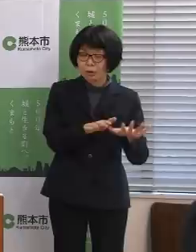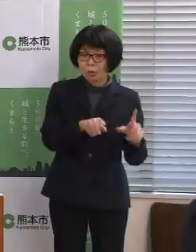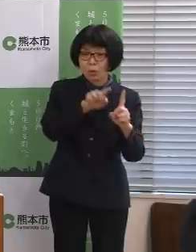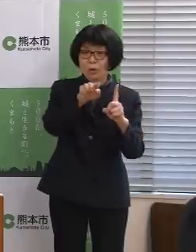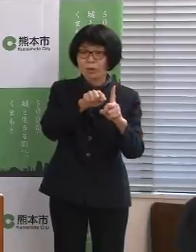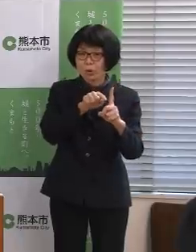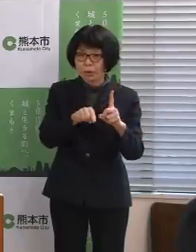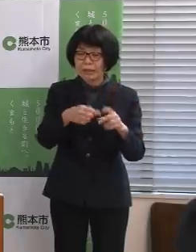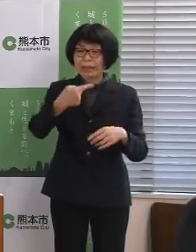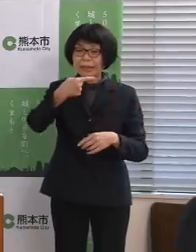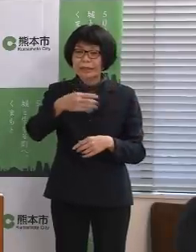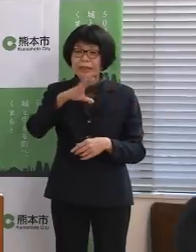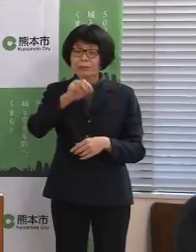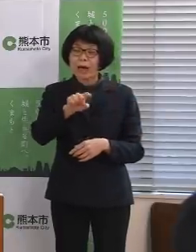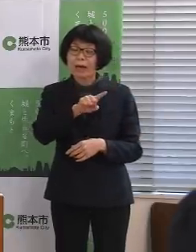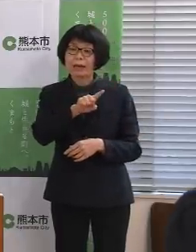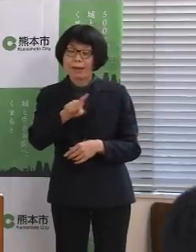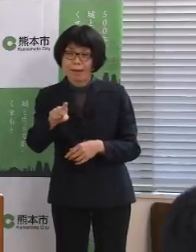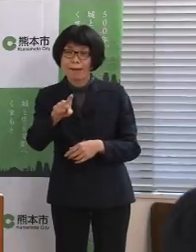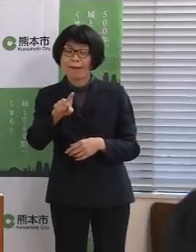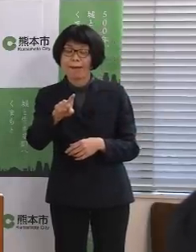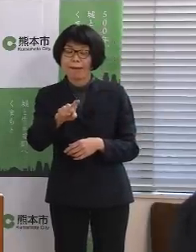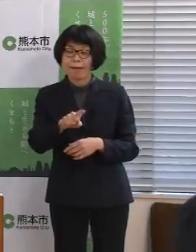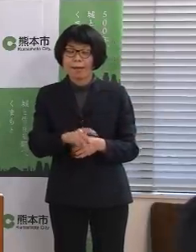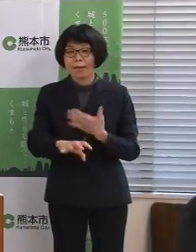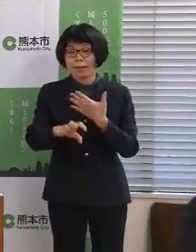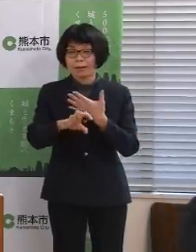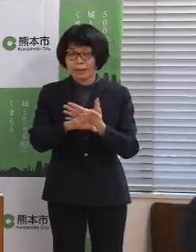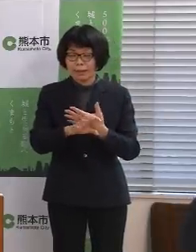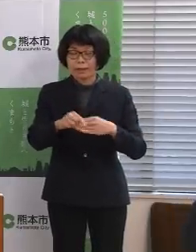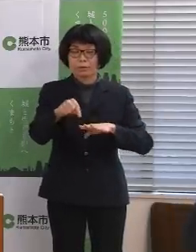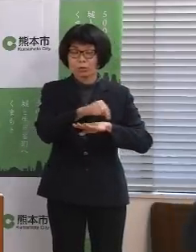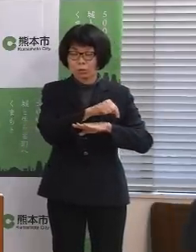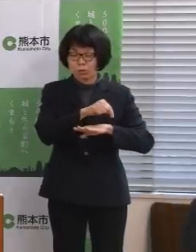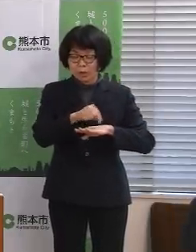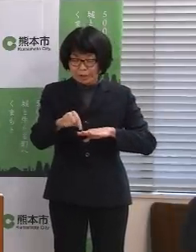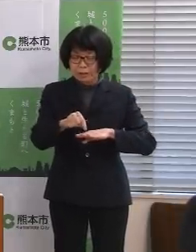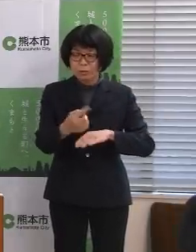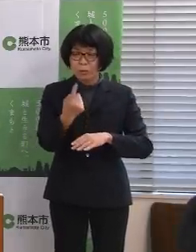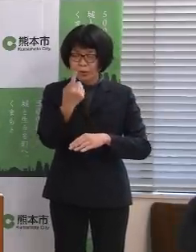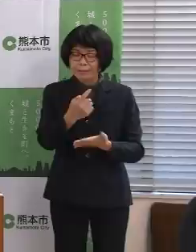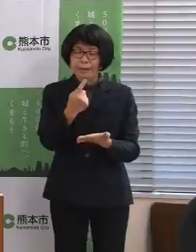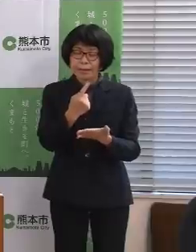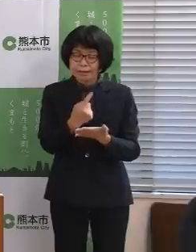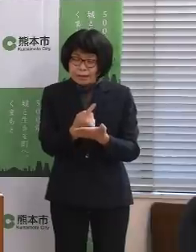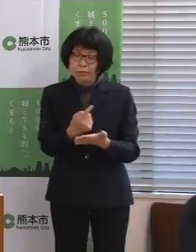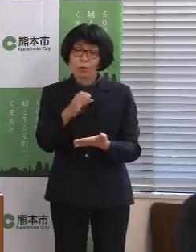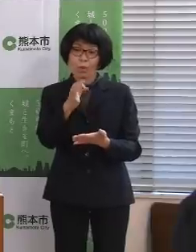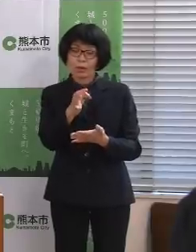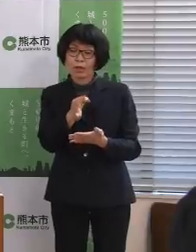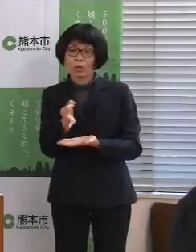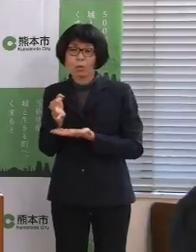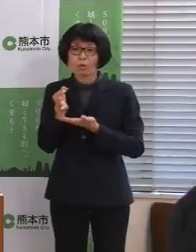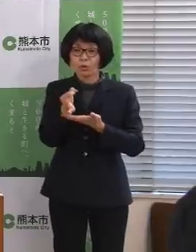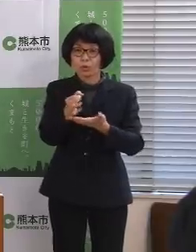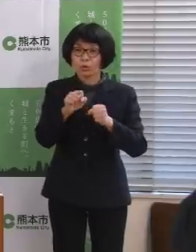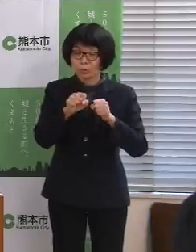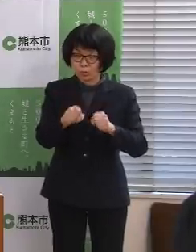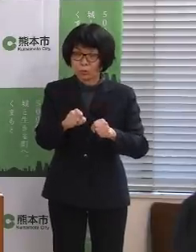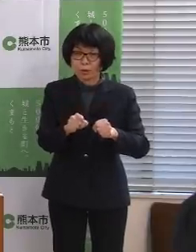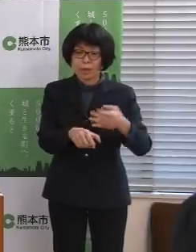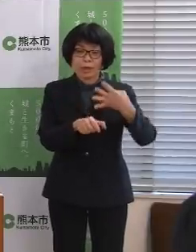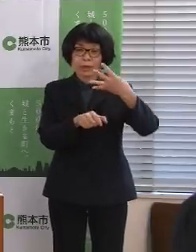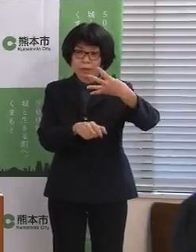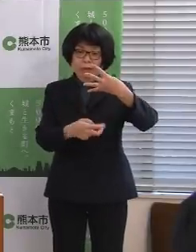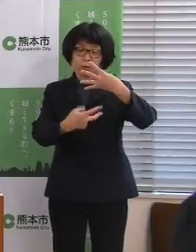り1万円の臨時特別の一時金を支給するものでございます。4月